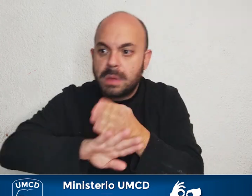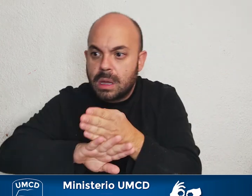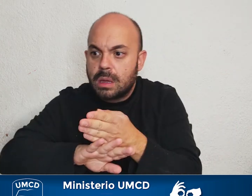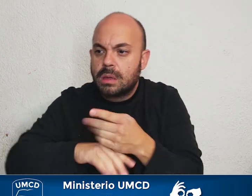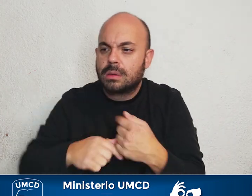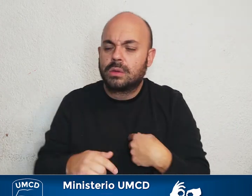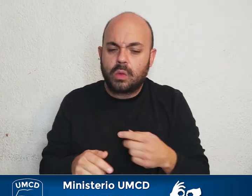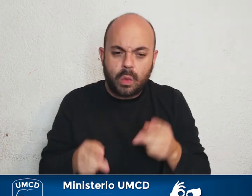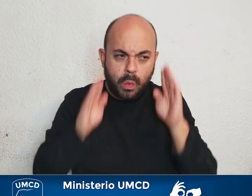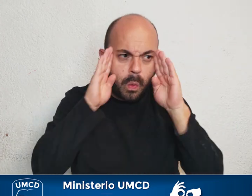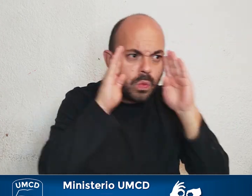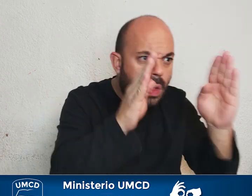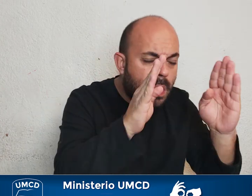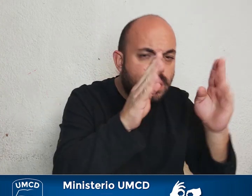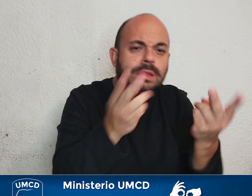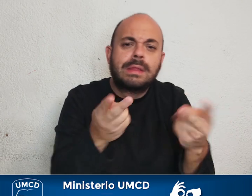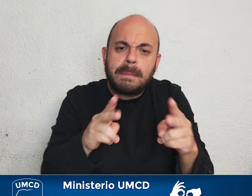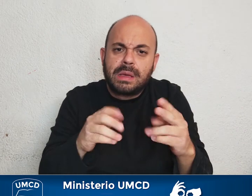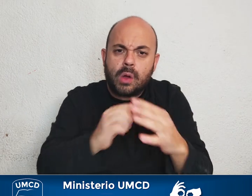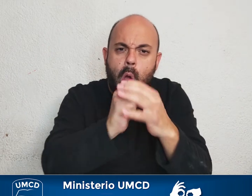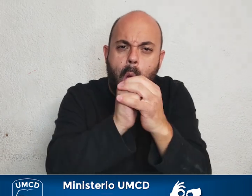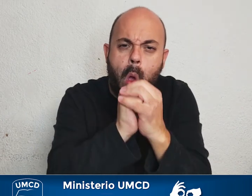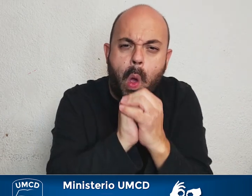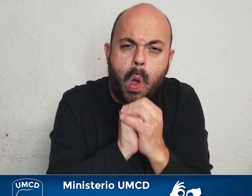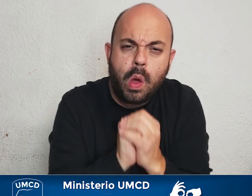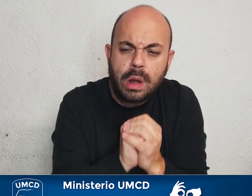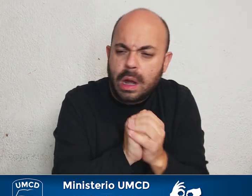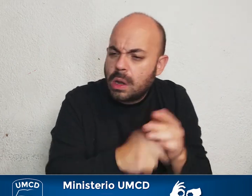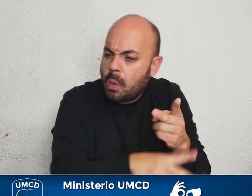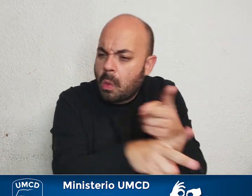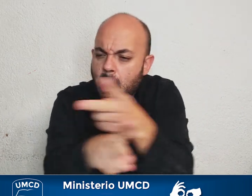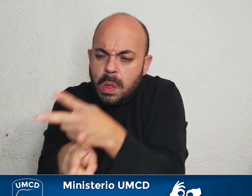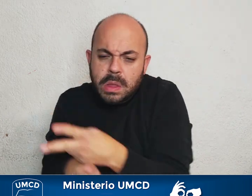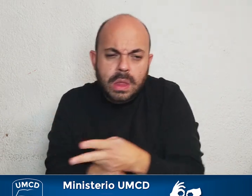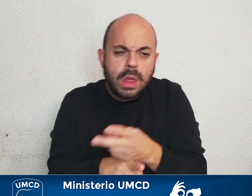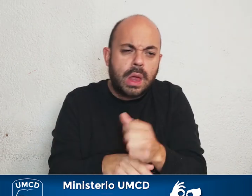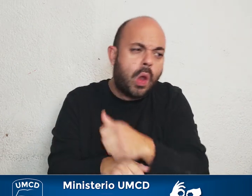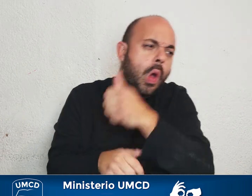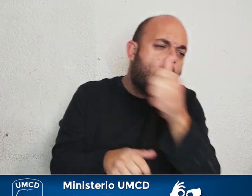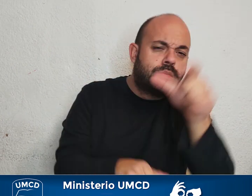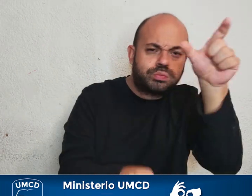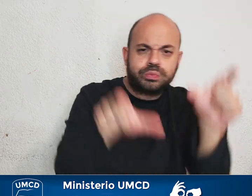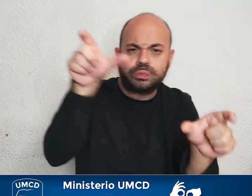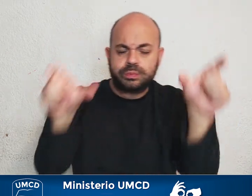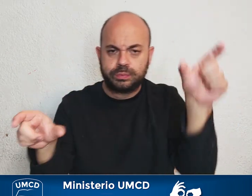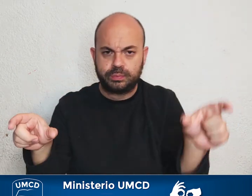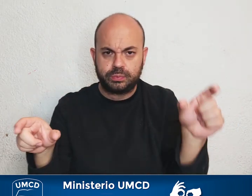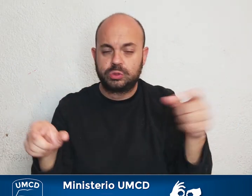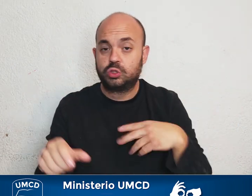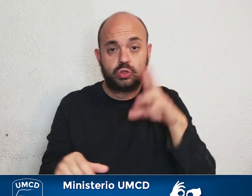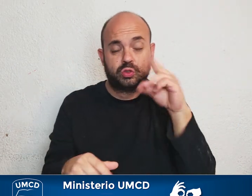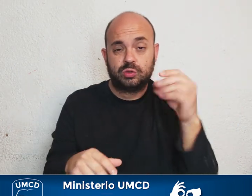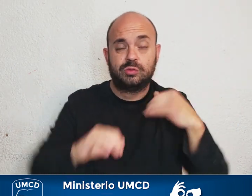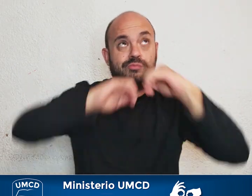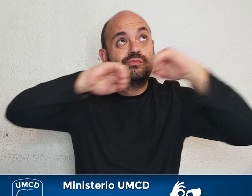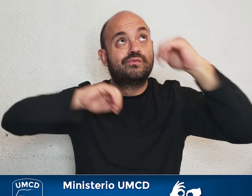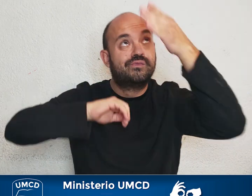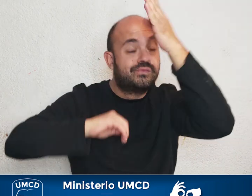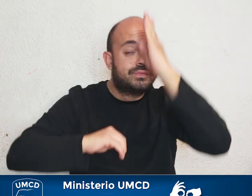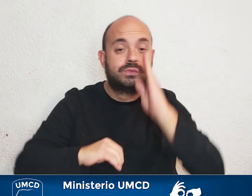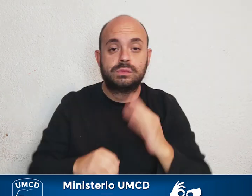observen, velad, estar atentos y cuidándose y estar orando para que no se alejen de